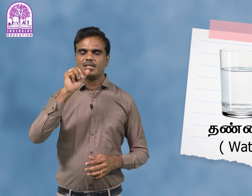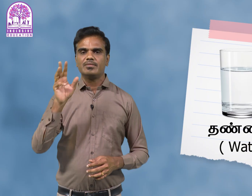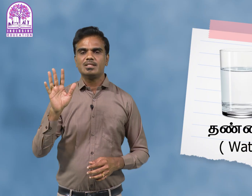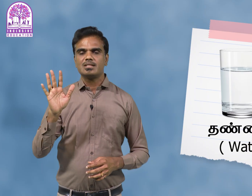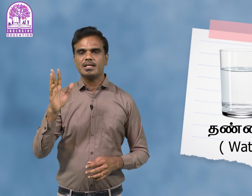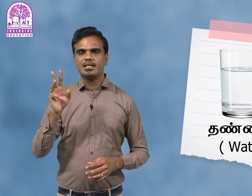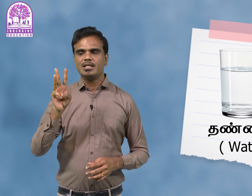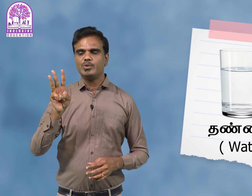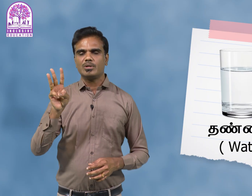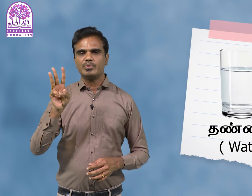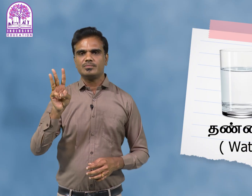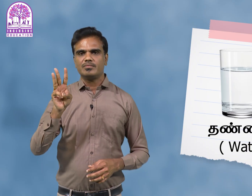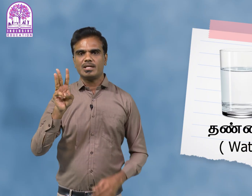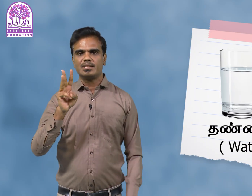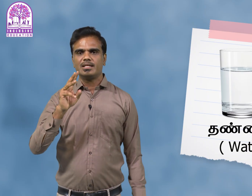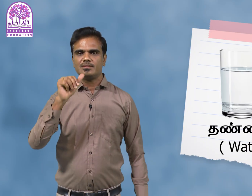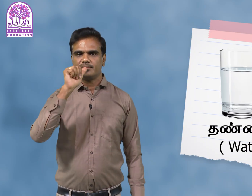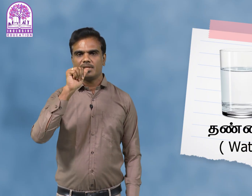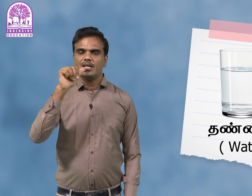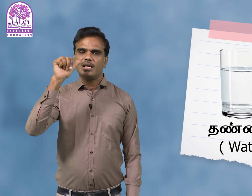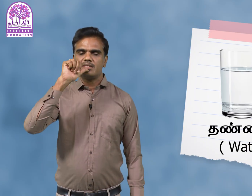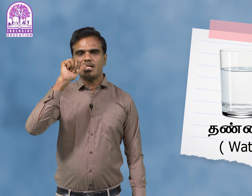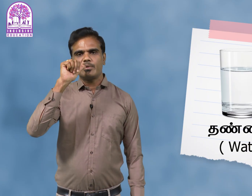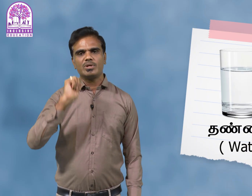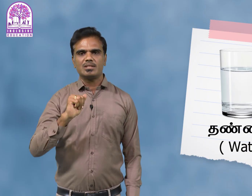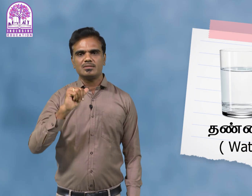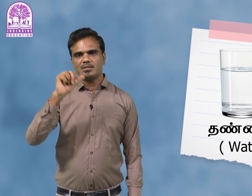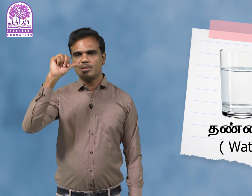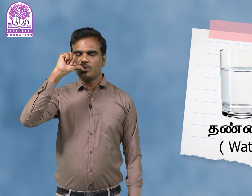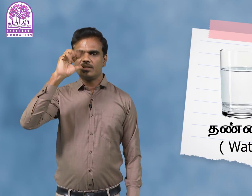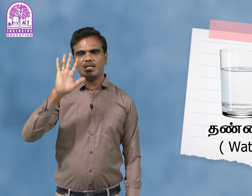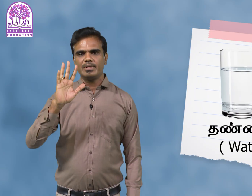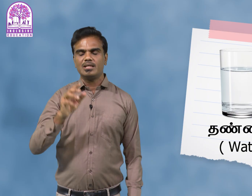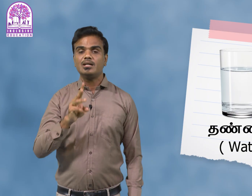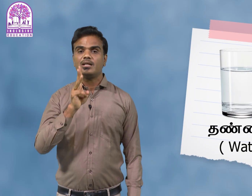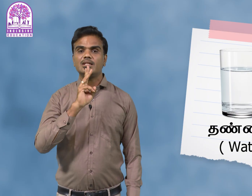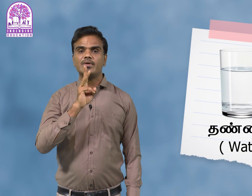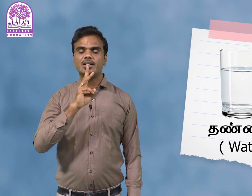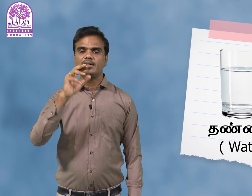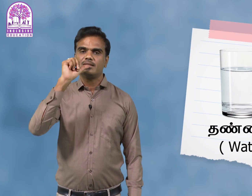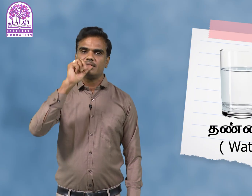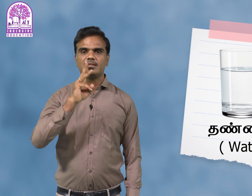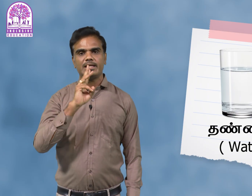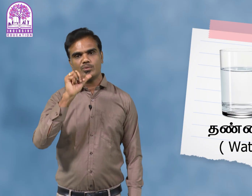வந்து சிங்கிள் ஹேண்டில் டபிள்யூ காம்போம், வாட்டர் தண்ணி. இது சாதாரணமாக குடிக்கிறது, இது குடிக்கிறதுக்கு எல்லாமே தான். இது வாட்டர், தண்ணி